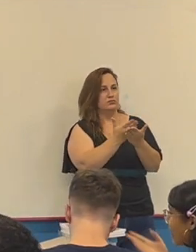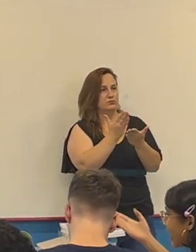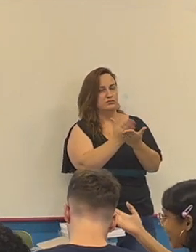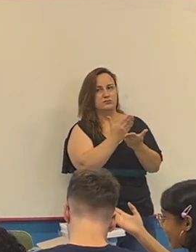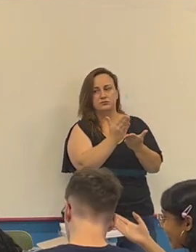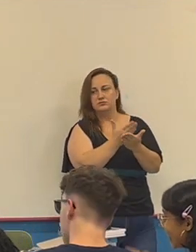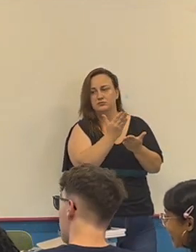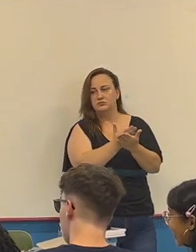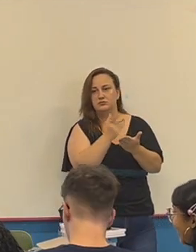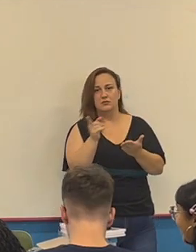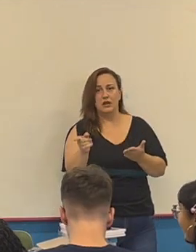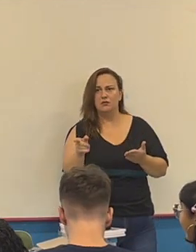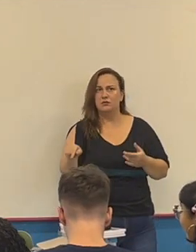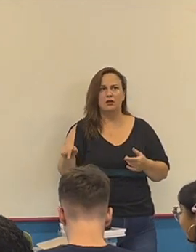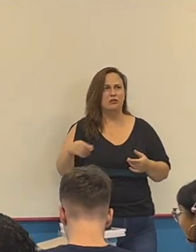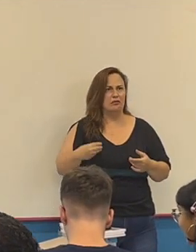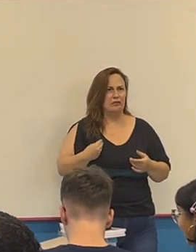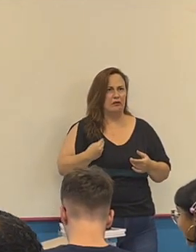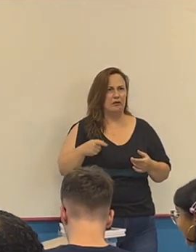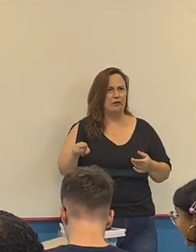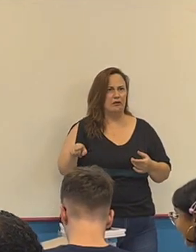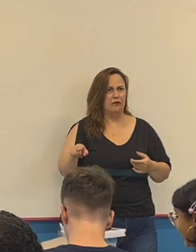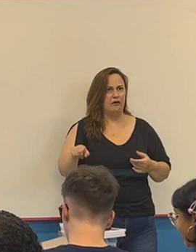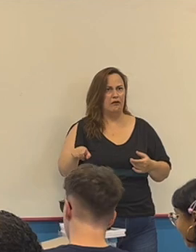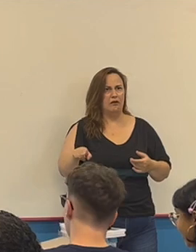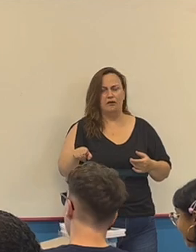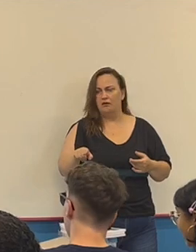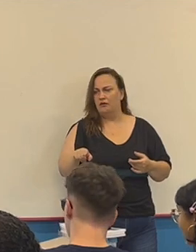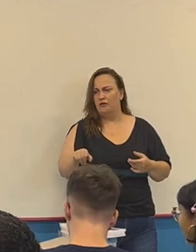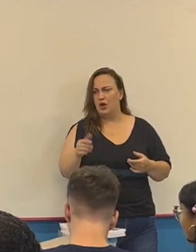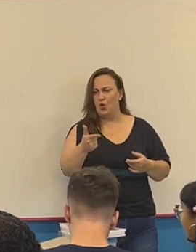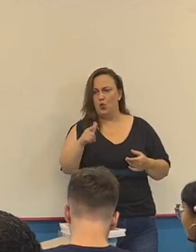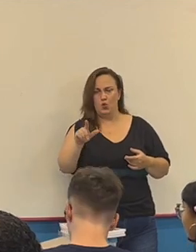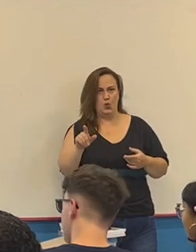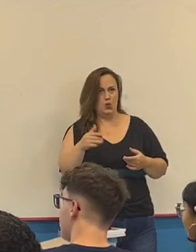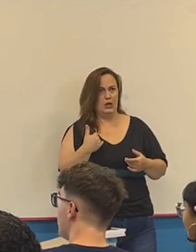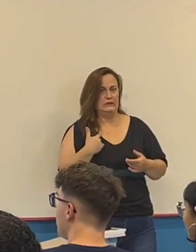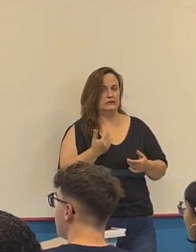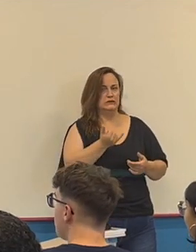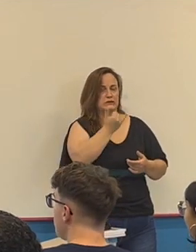Tá nesse PDF aqui? Oi? Ah, tem que abrir outro?